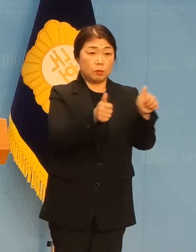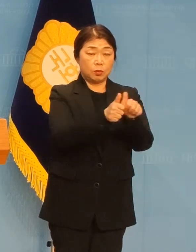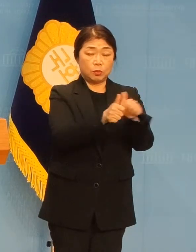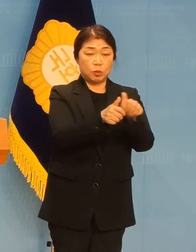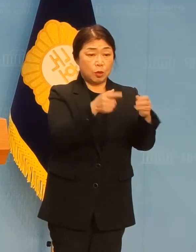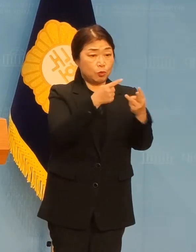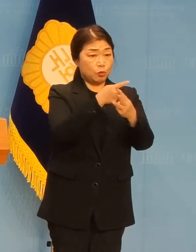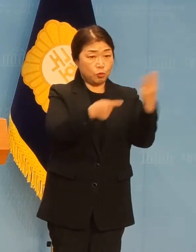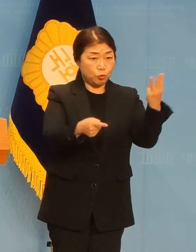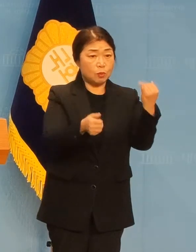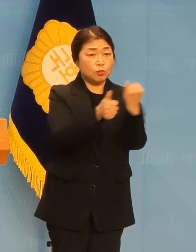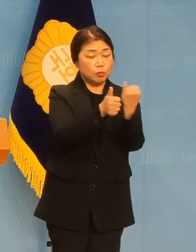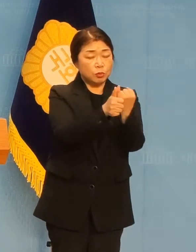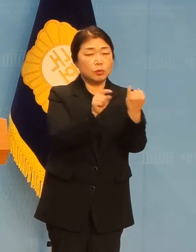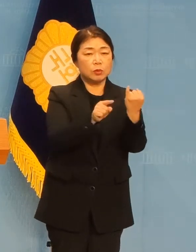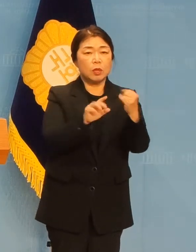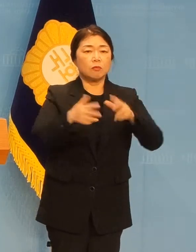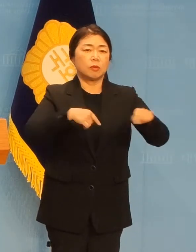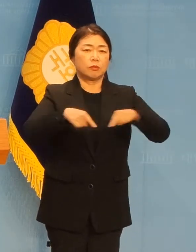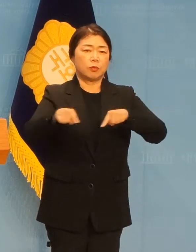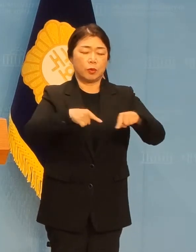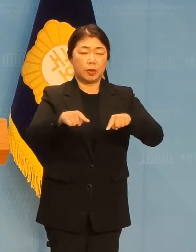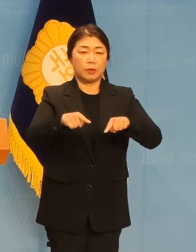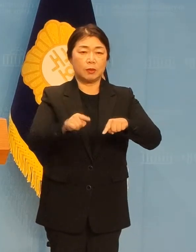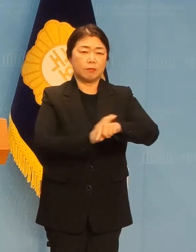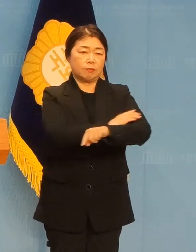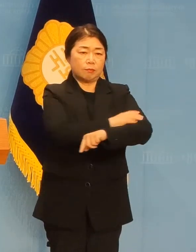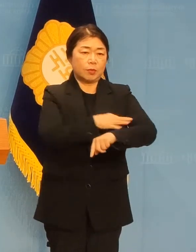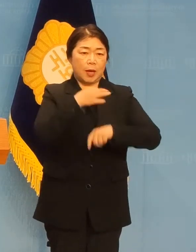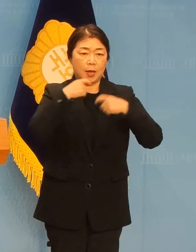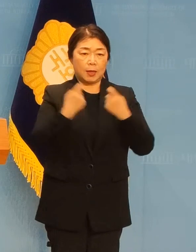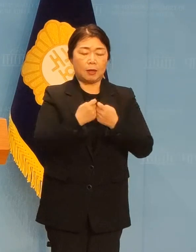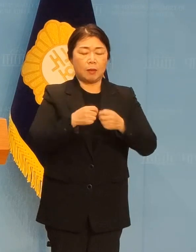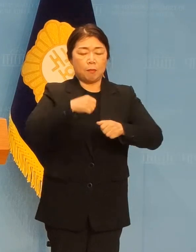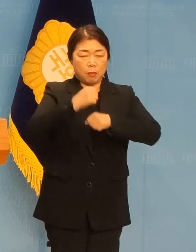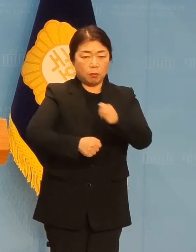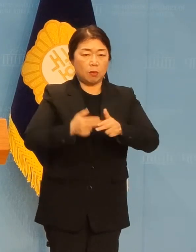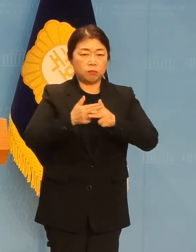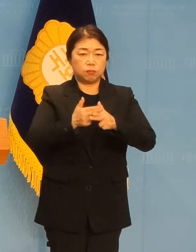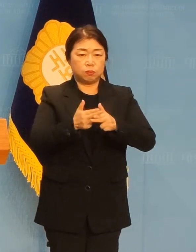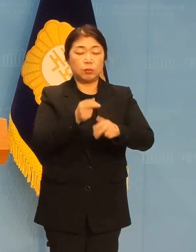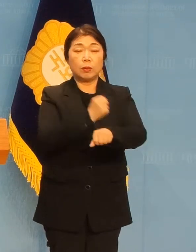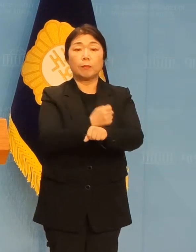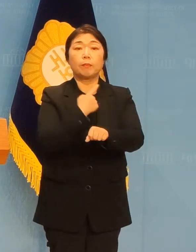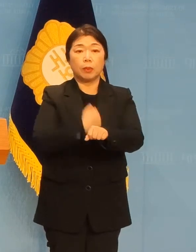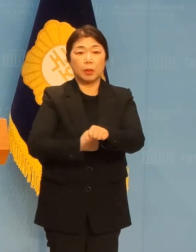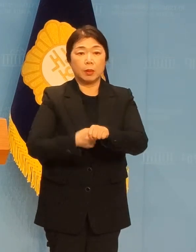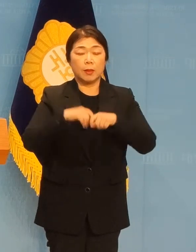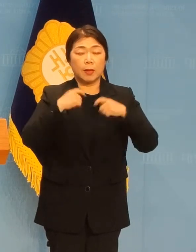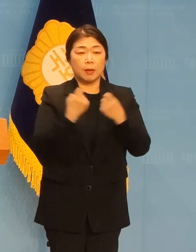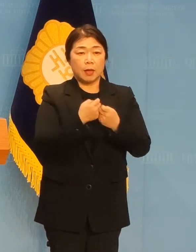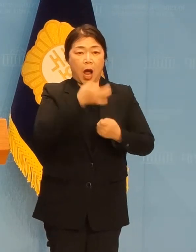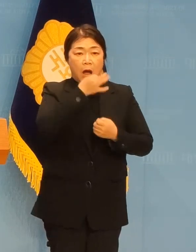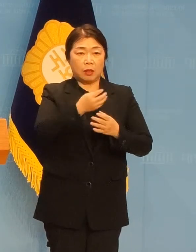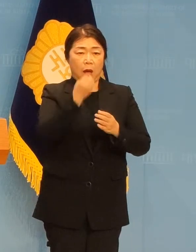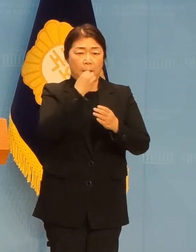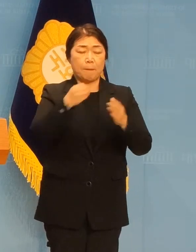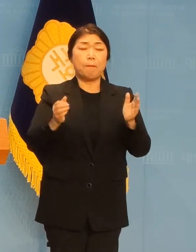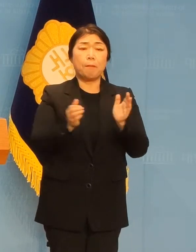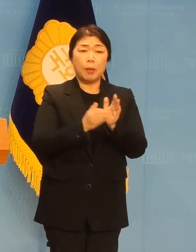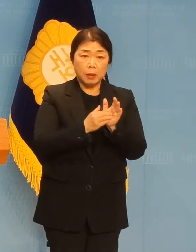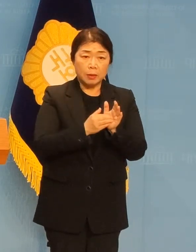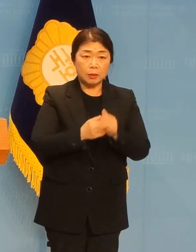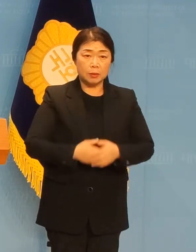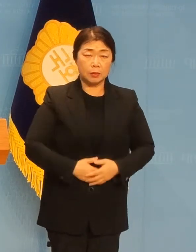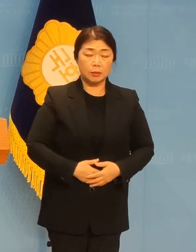운영의 민주성을 유린하고 권력을 사유화해 주머니 채우기에 급급했습니다.